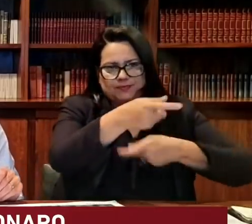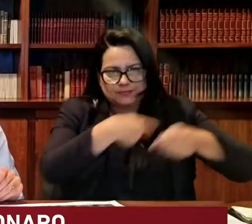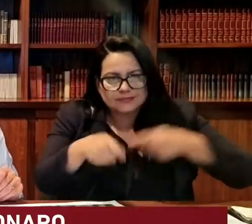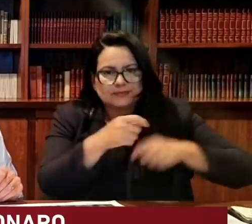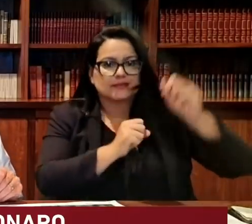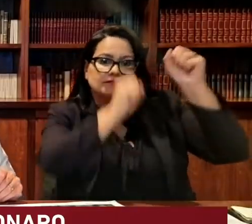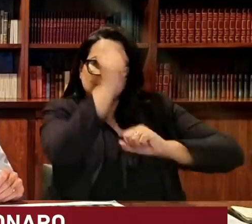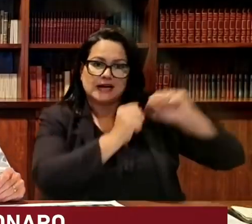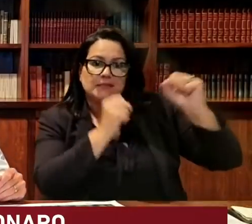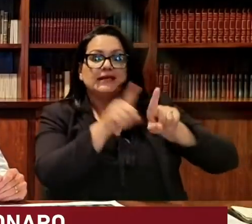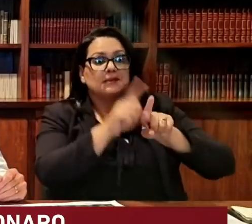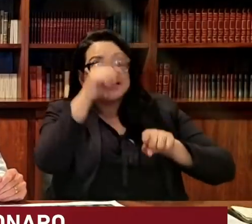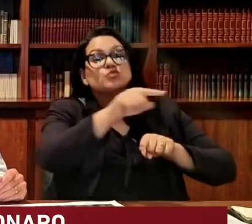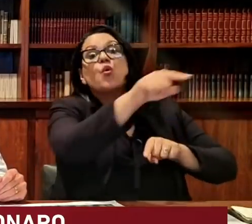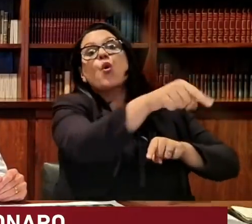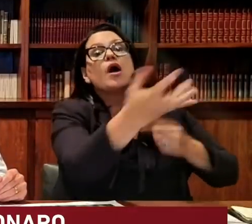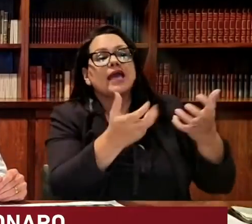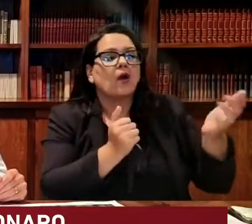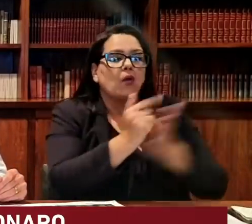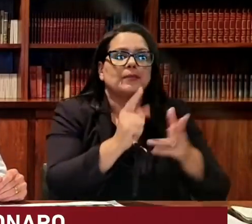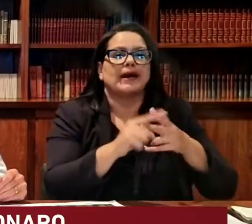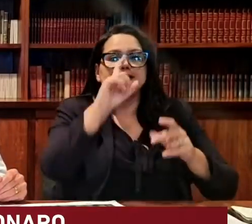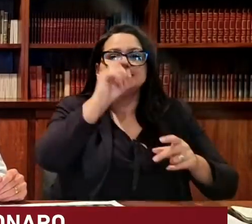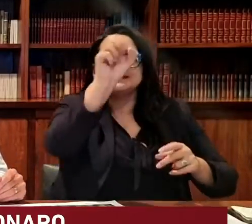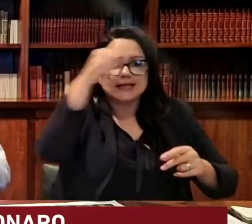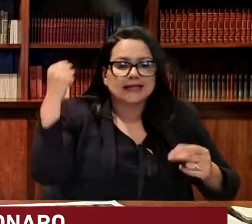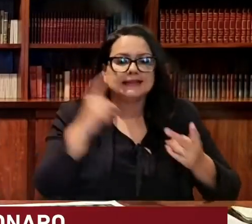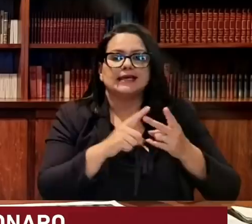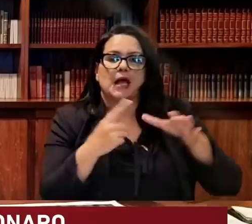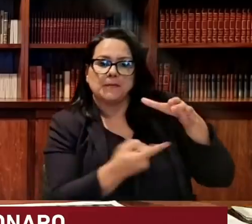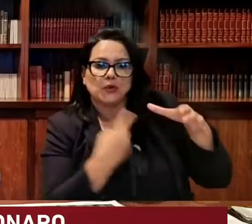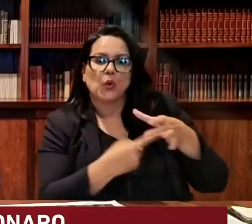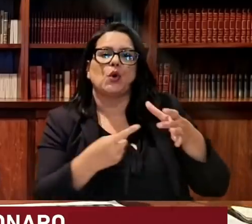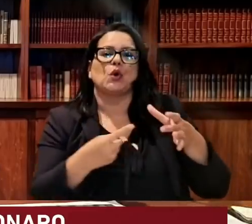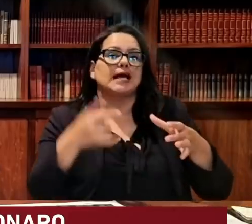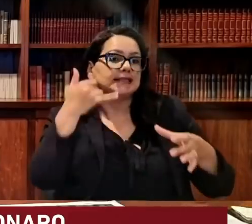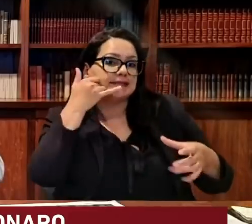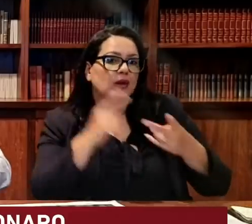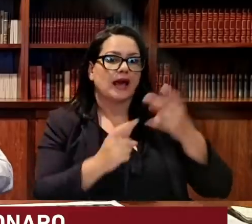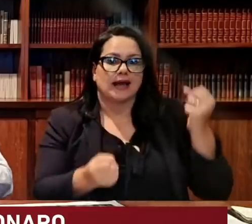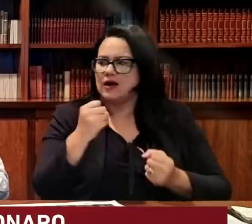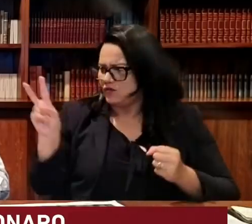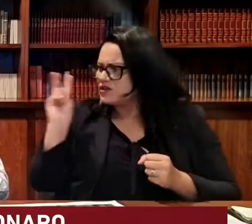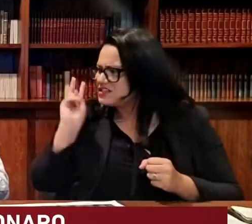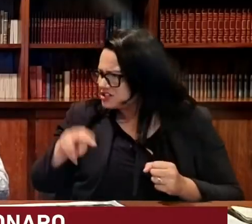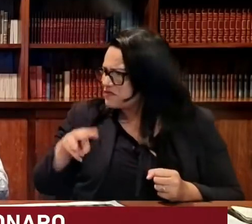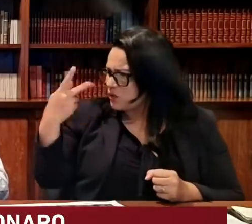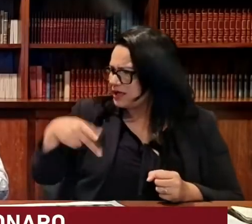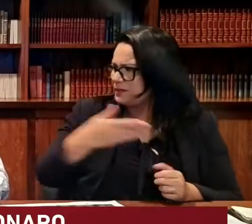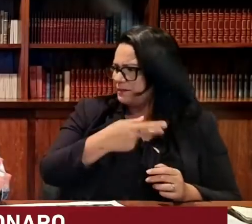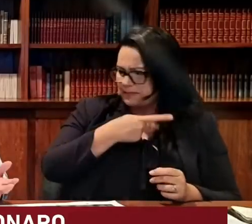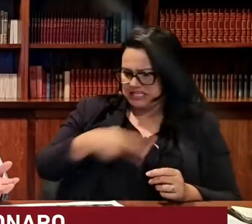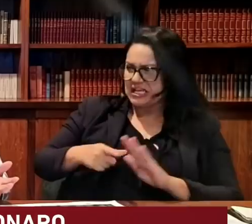o custo na ponta para quem compra geladeira, micro-ondas, celular, Você já viu algum governo reduzir imposto no Brasil? Só